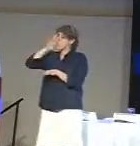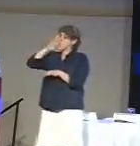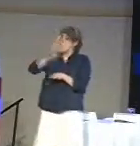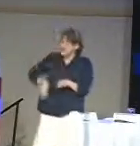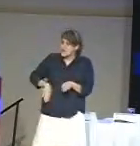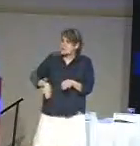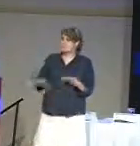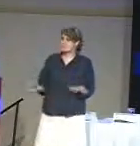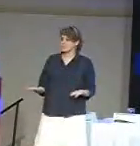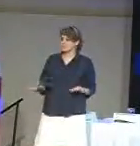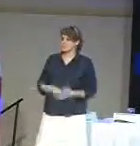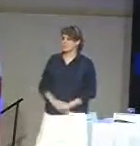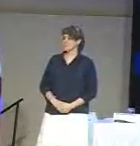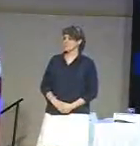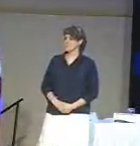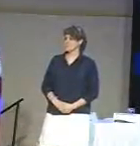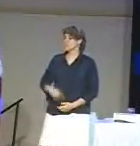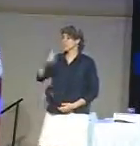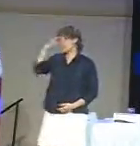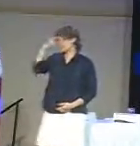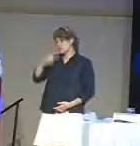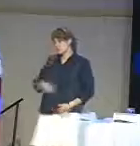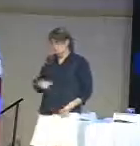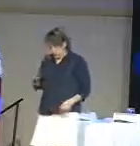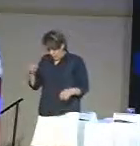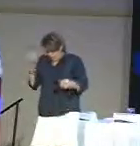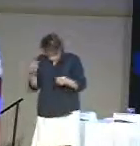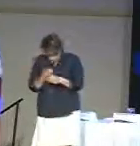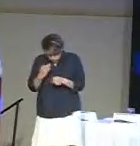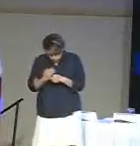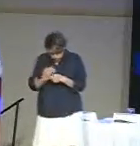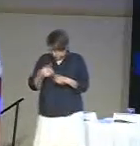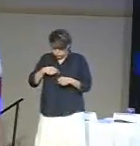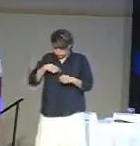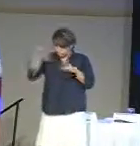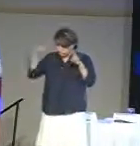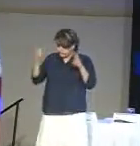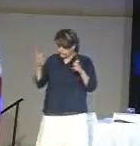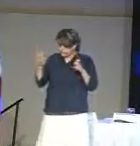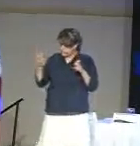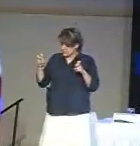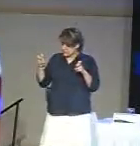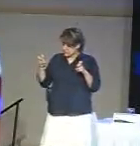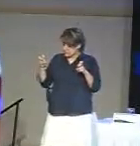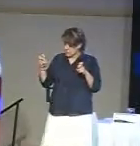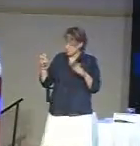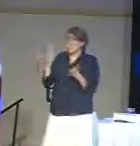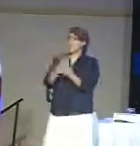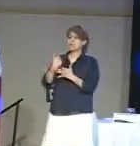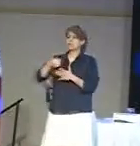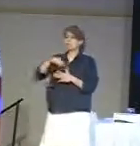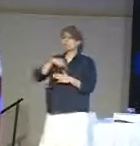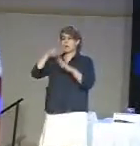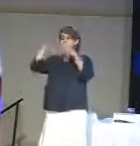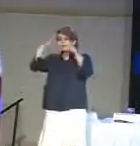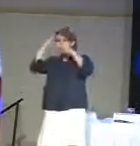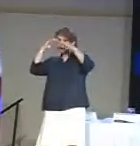Creo que el tema amerita algo más que una reflexión,